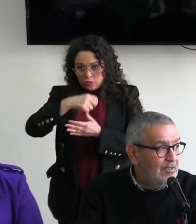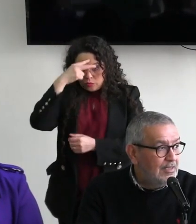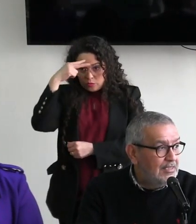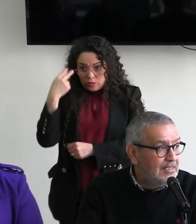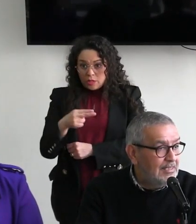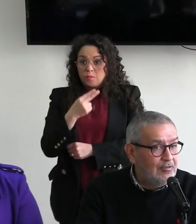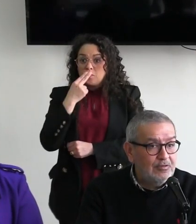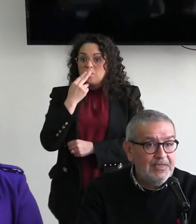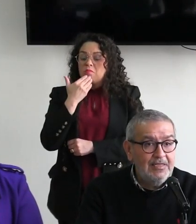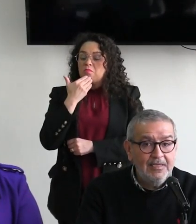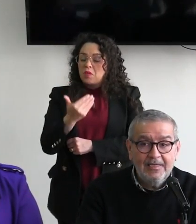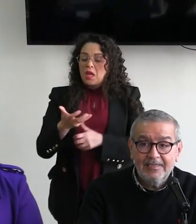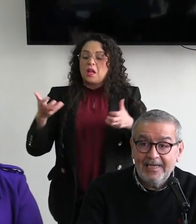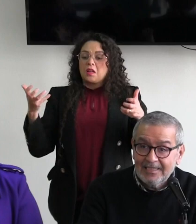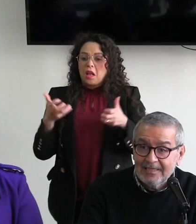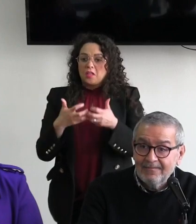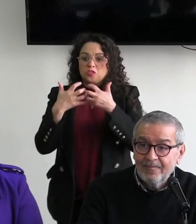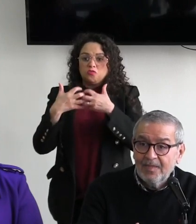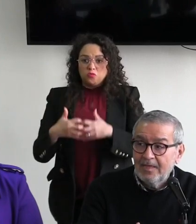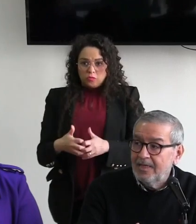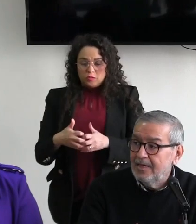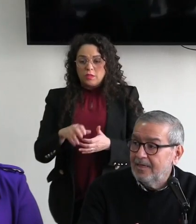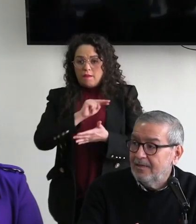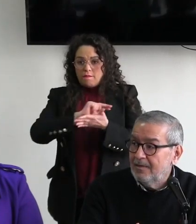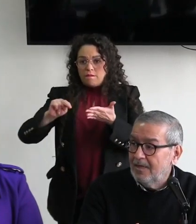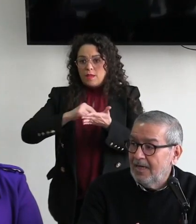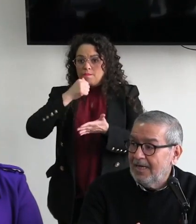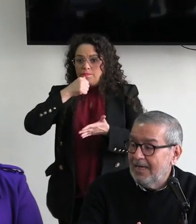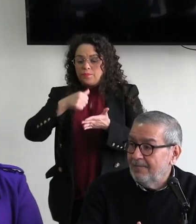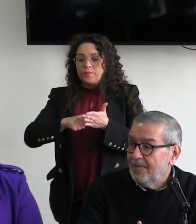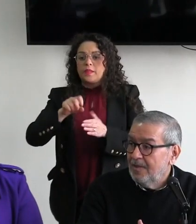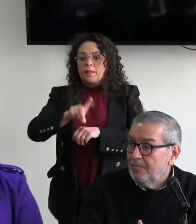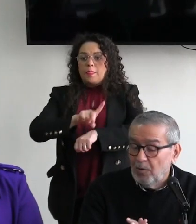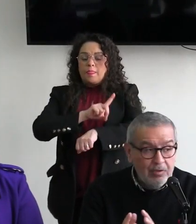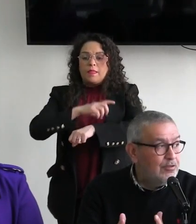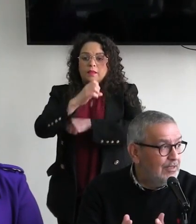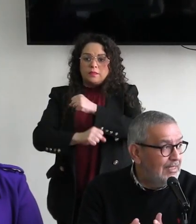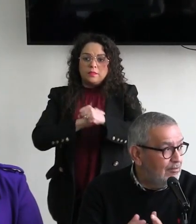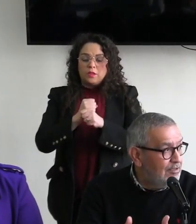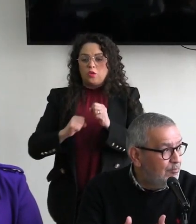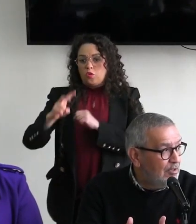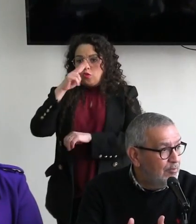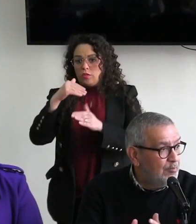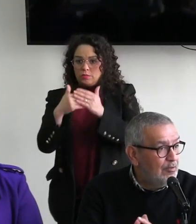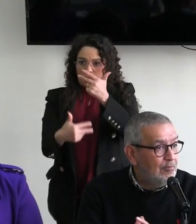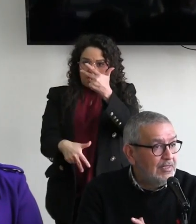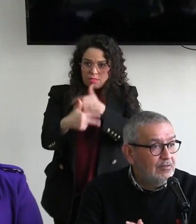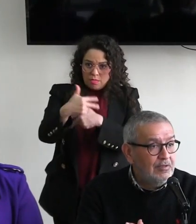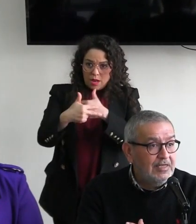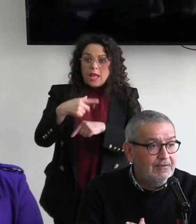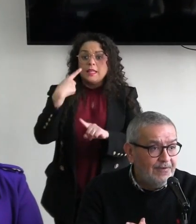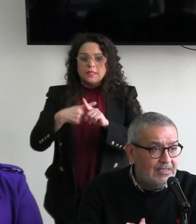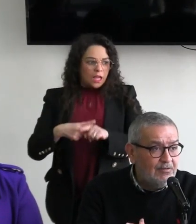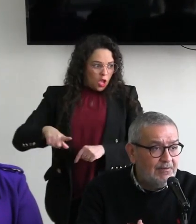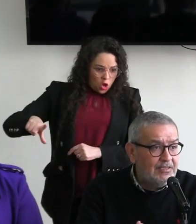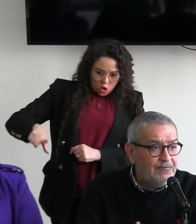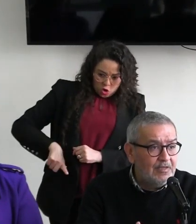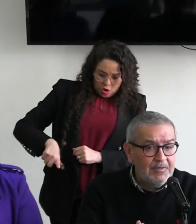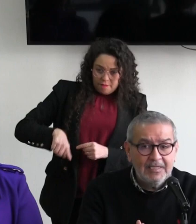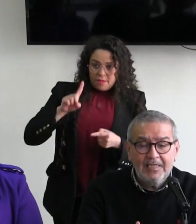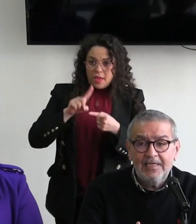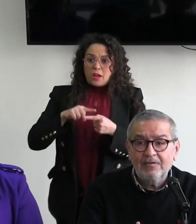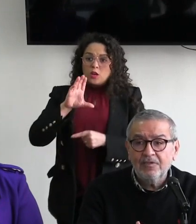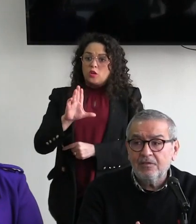firmó desde el 2013 acá por los ciudadanos y por el propio gobierno, y que es una